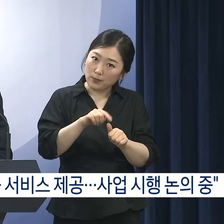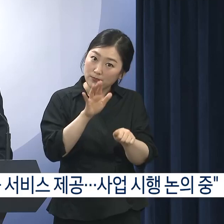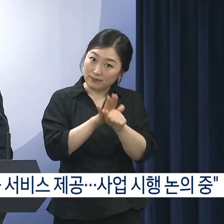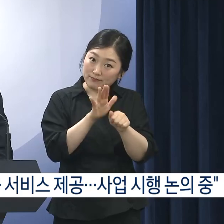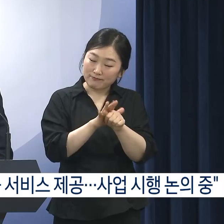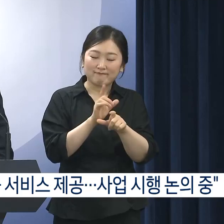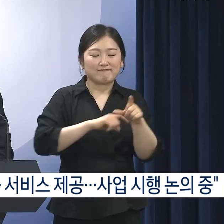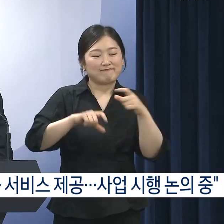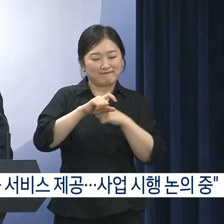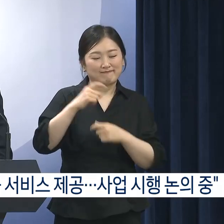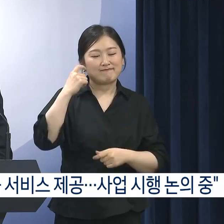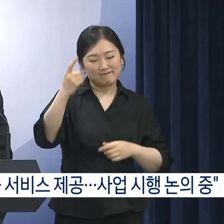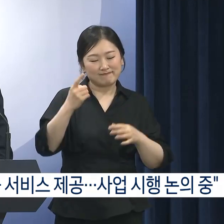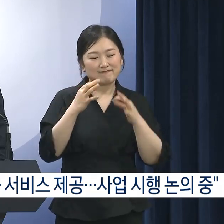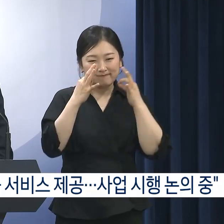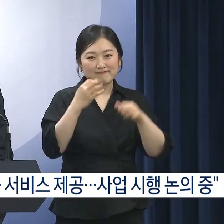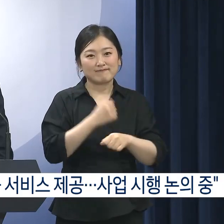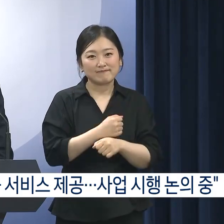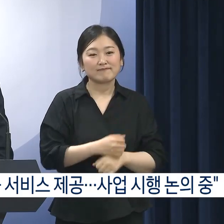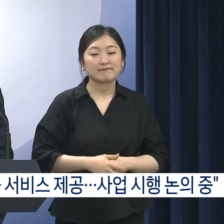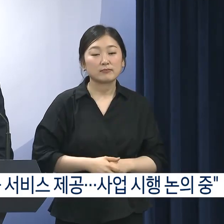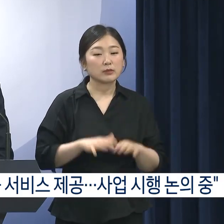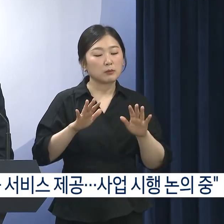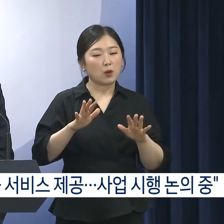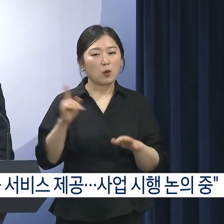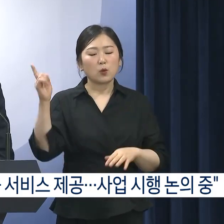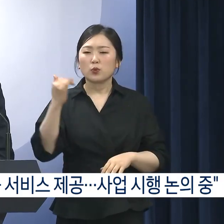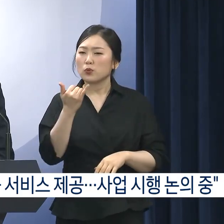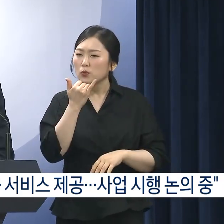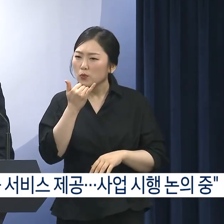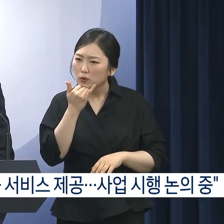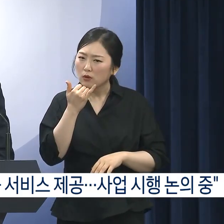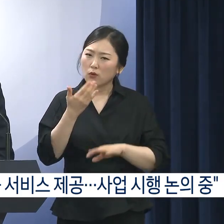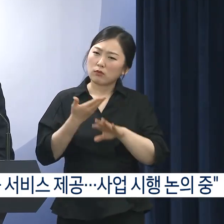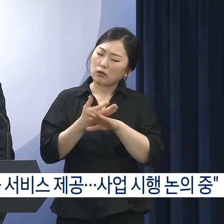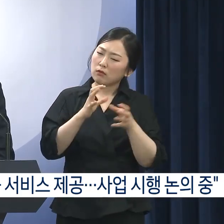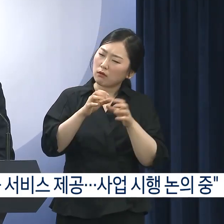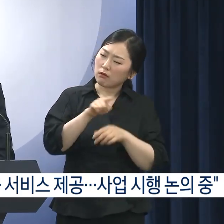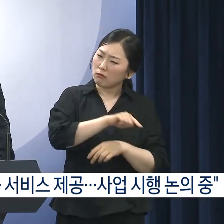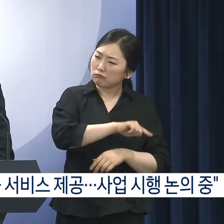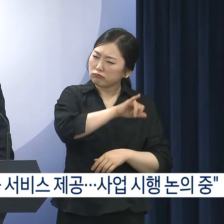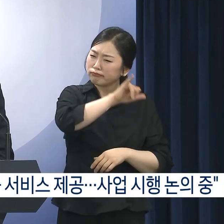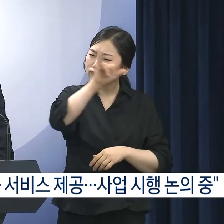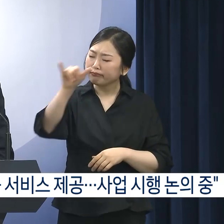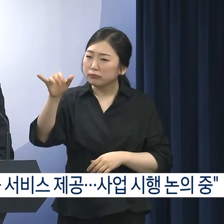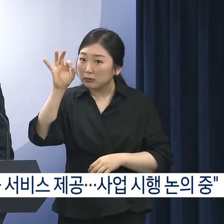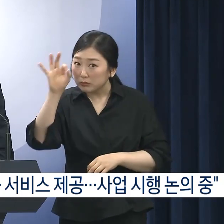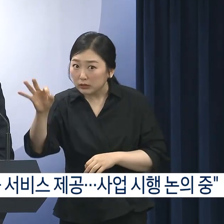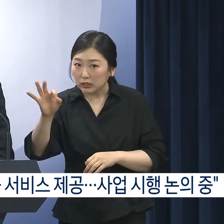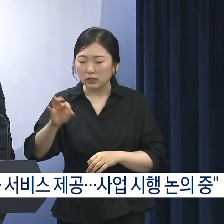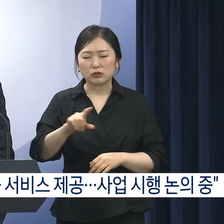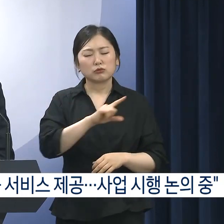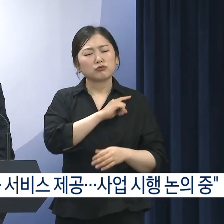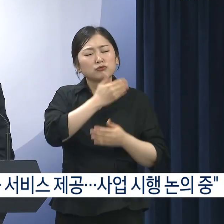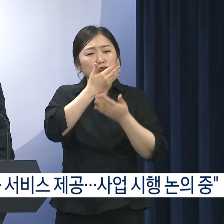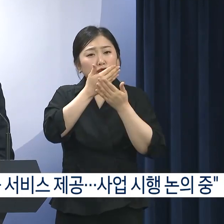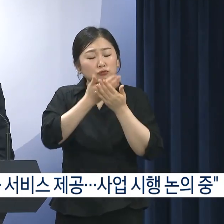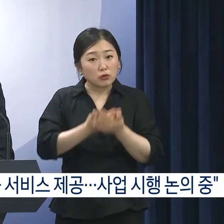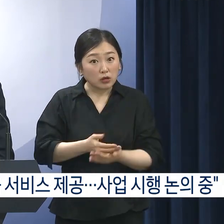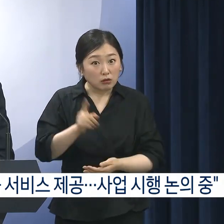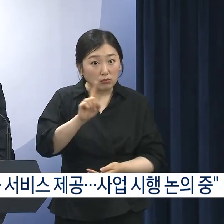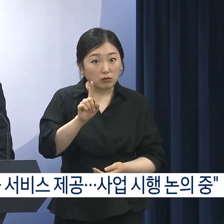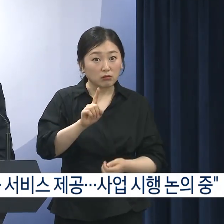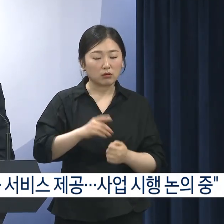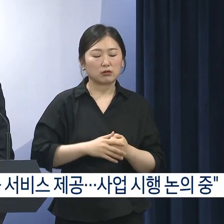있겠습니다. 저희가 이번에 그 독일과 스웨덴을 다녀보니까 사실 중요한 것 중에 하나는 사실은 그